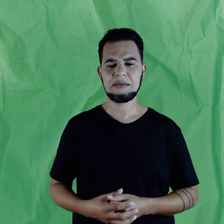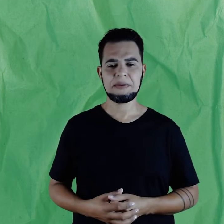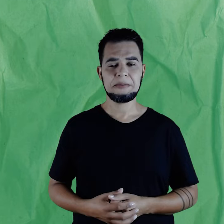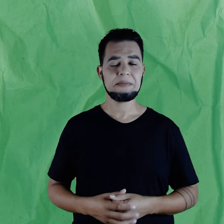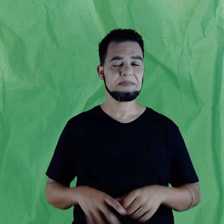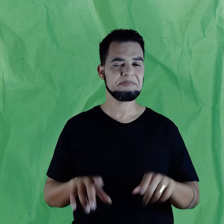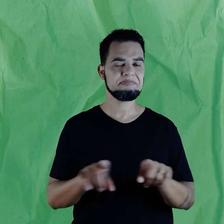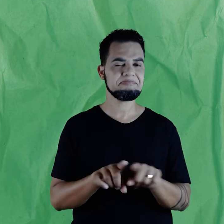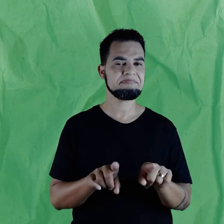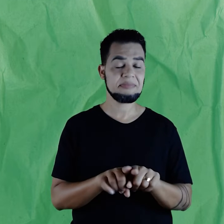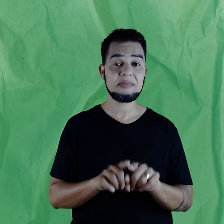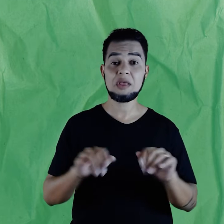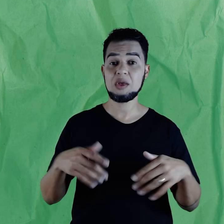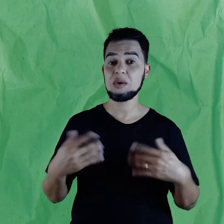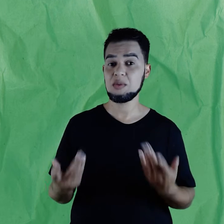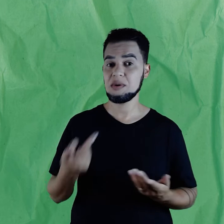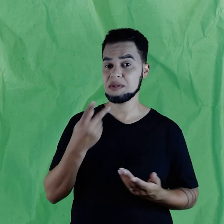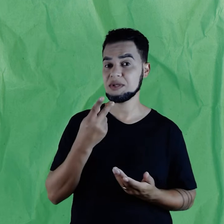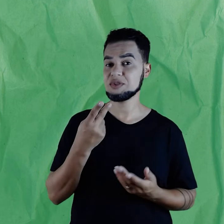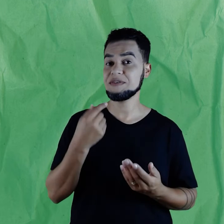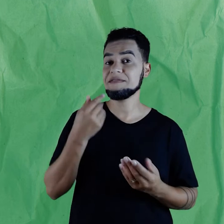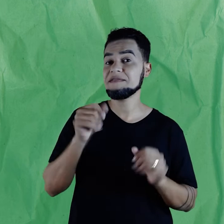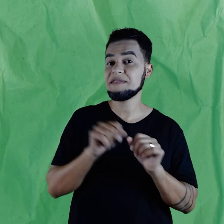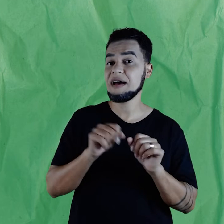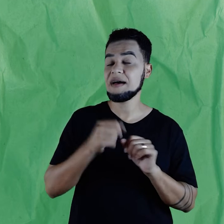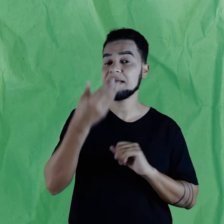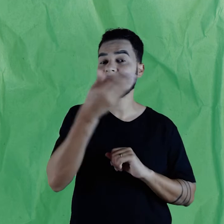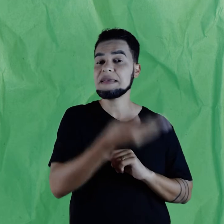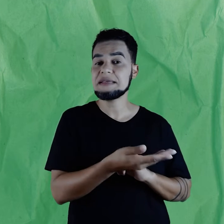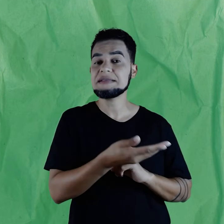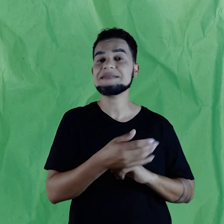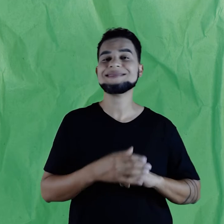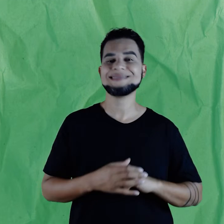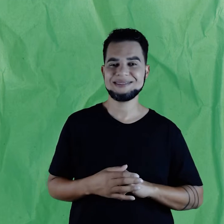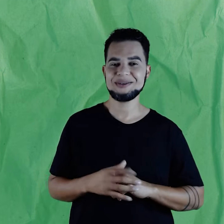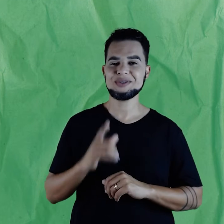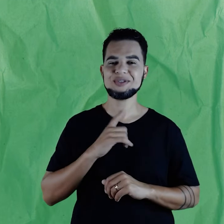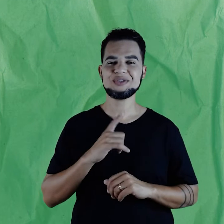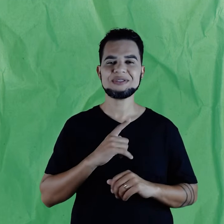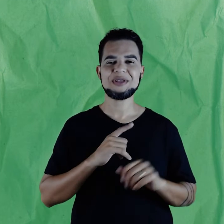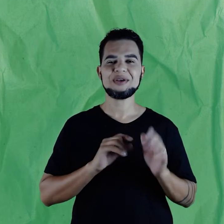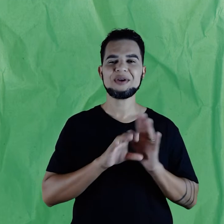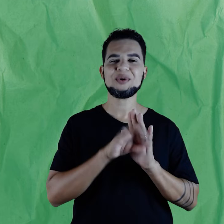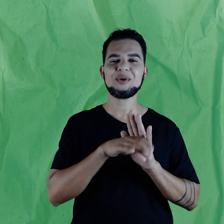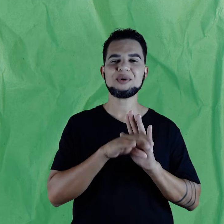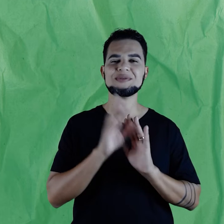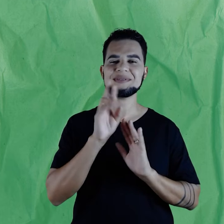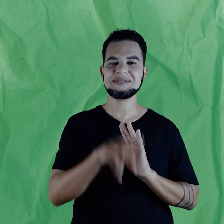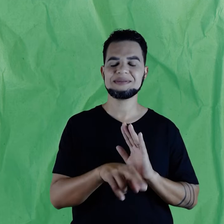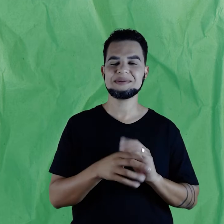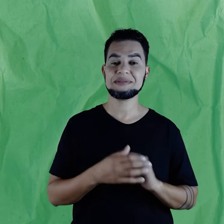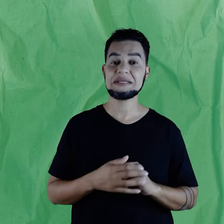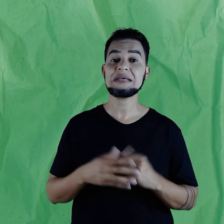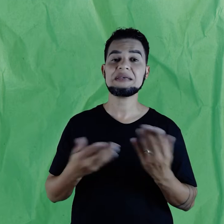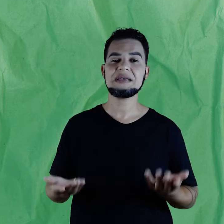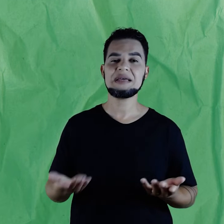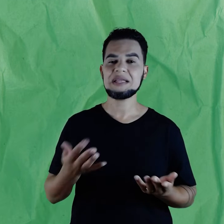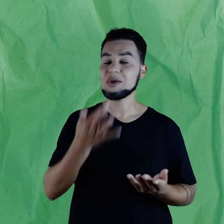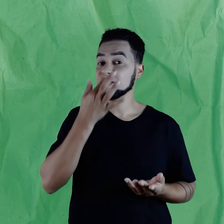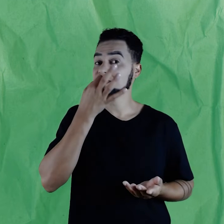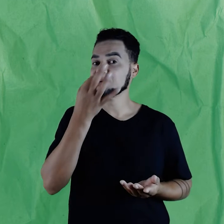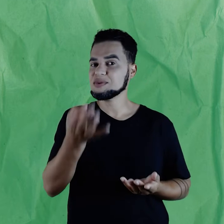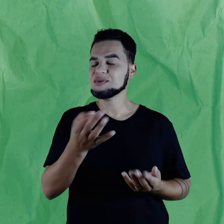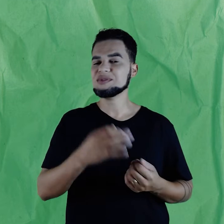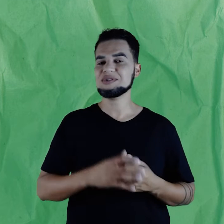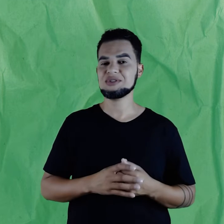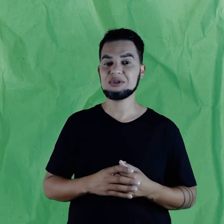Além disso, quando a gente faz essa requisição, a gente tem um código resposta. E aí, eu sugiro